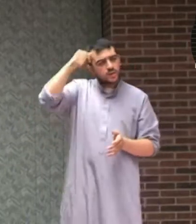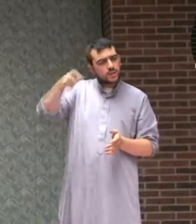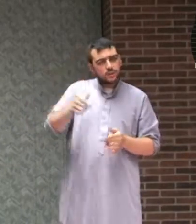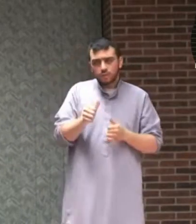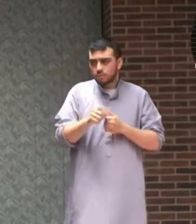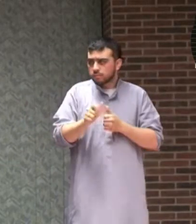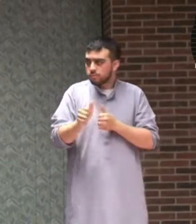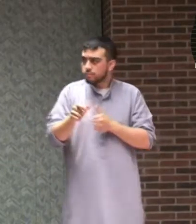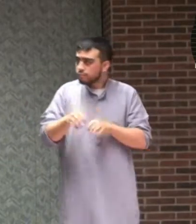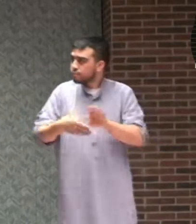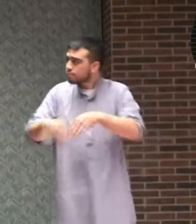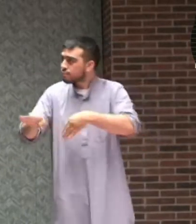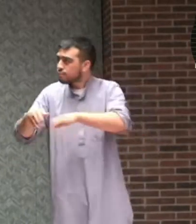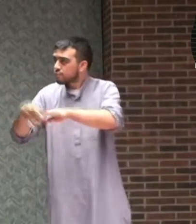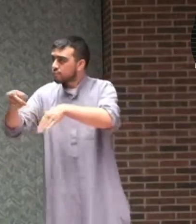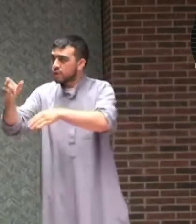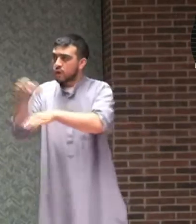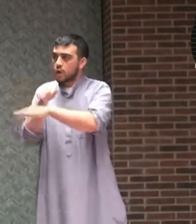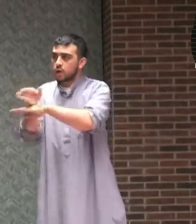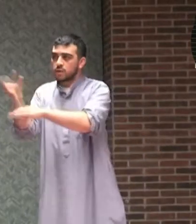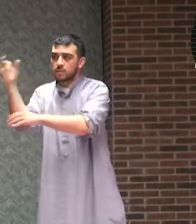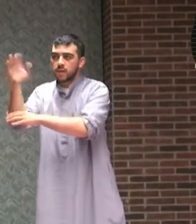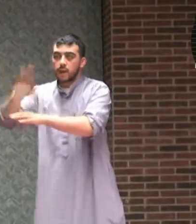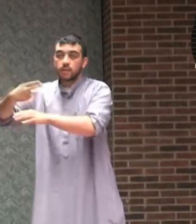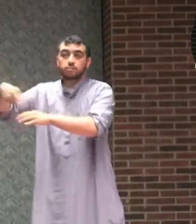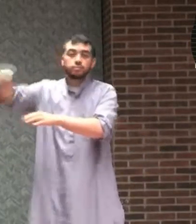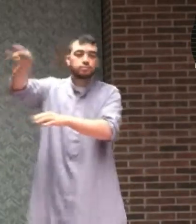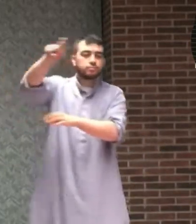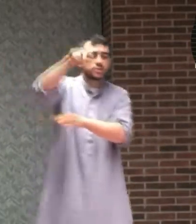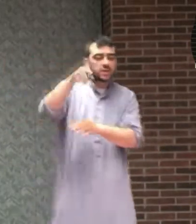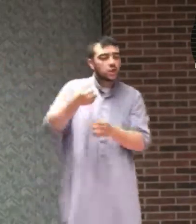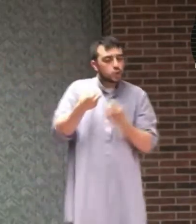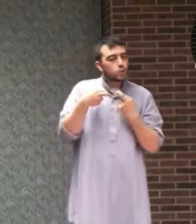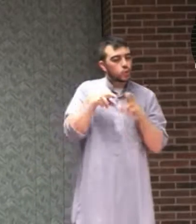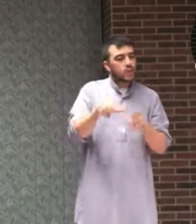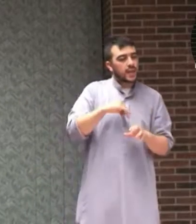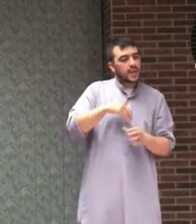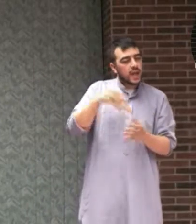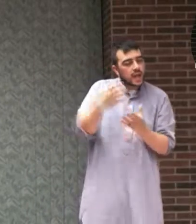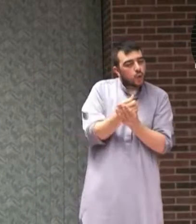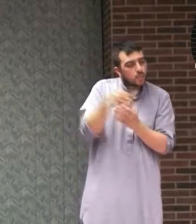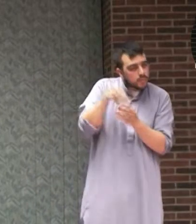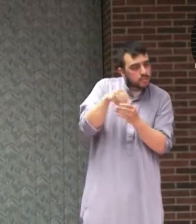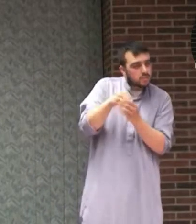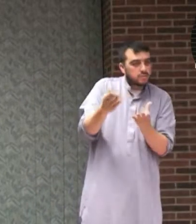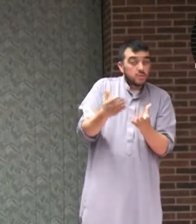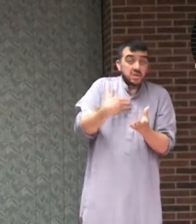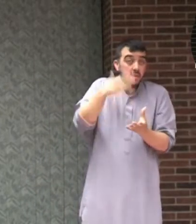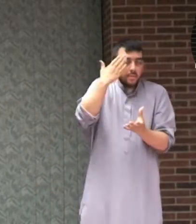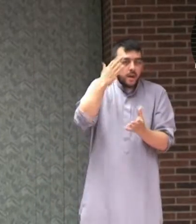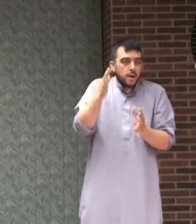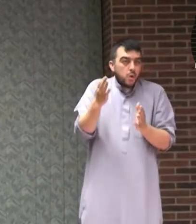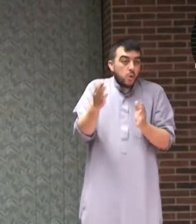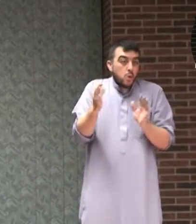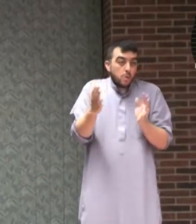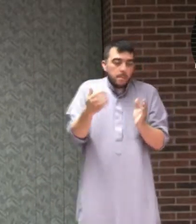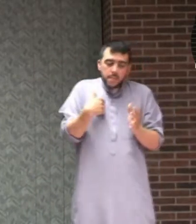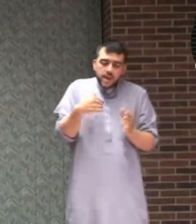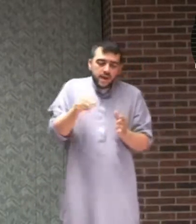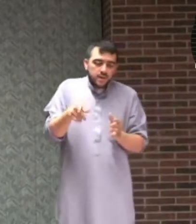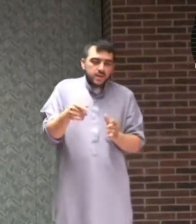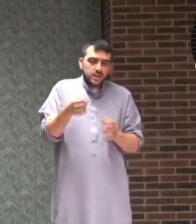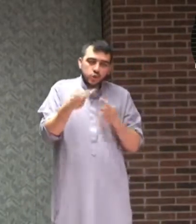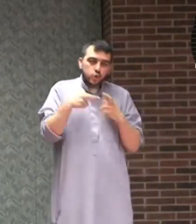chose de cette manière-là, c'est qu'il y a de manière impérative pour nous un bienfait dans cela. Même si on n'est